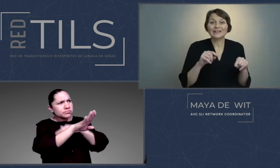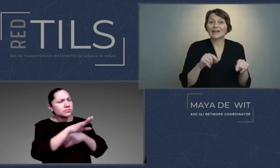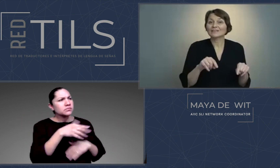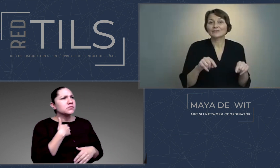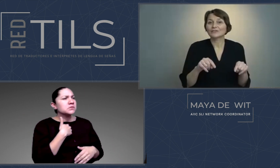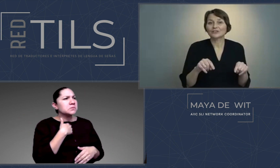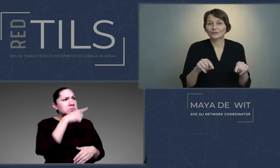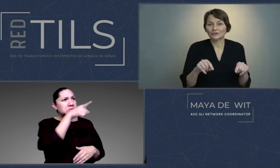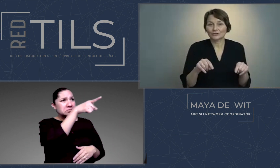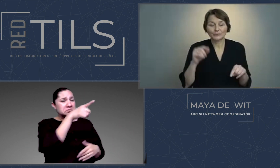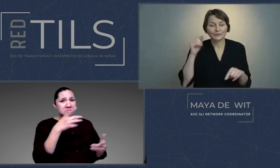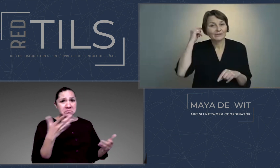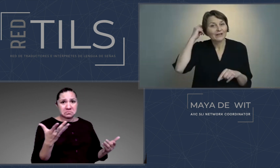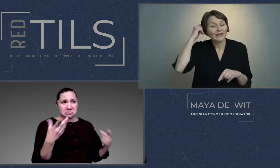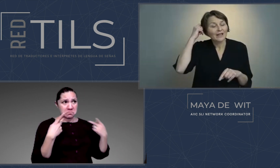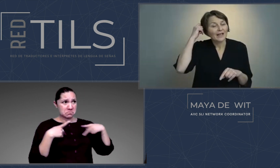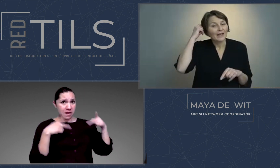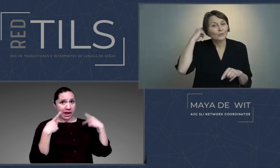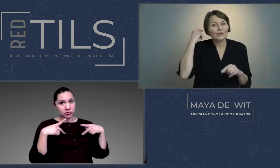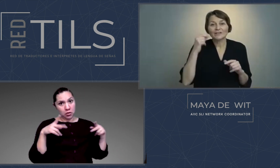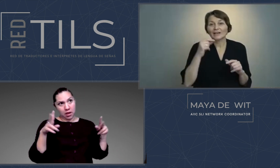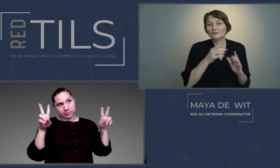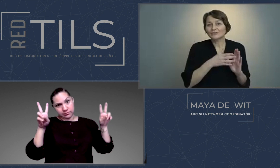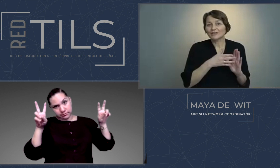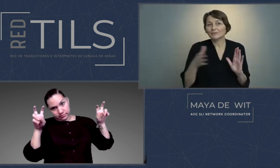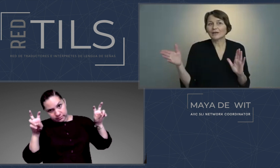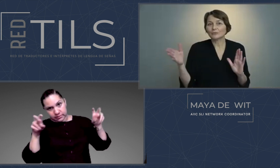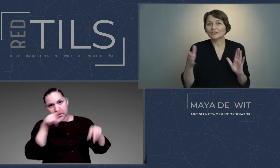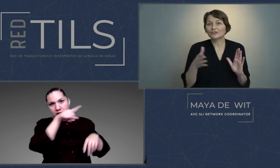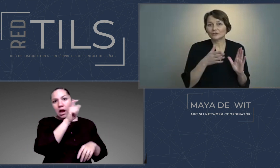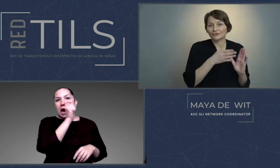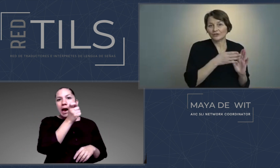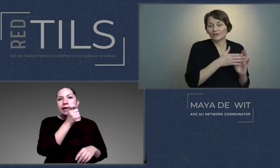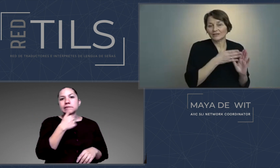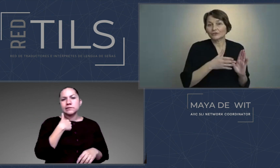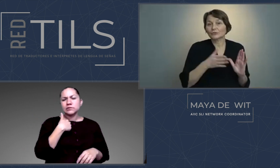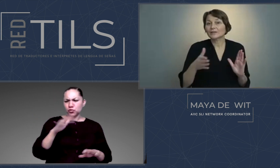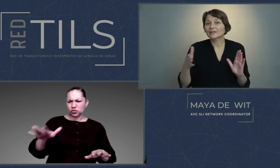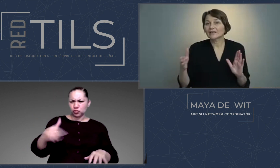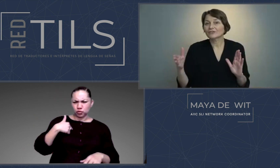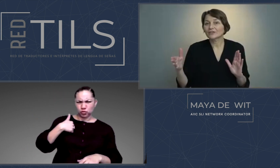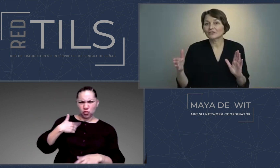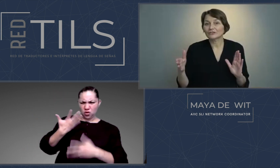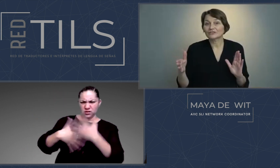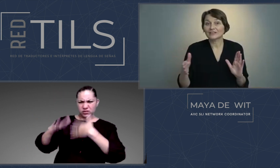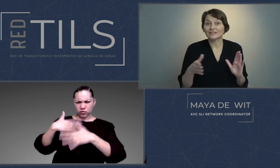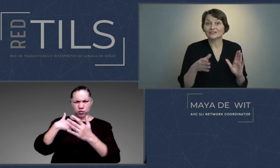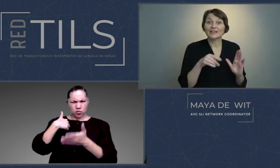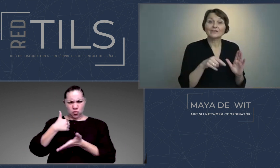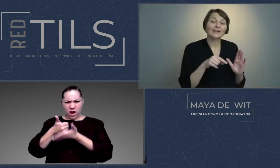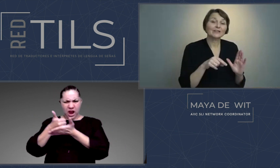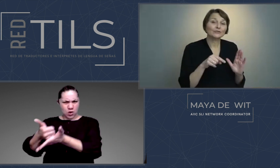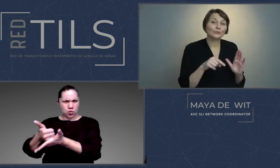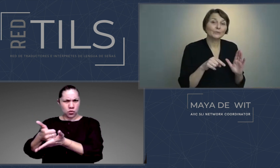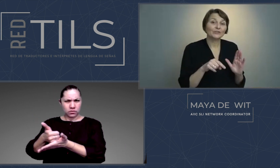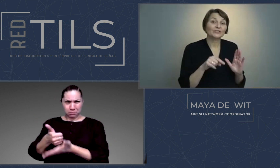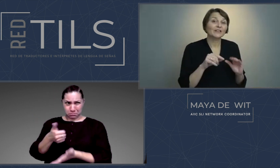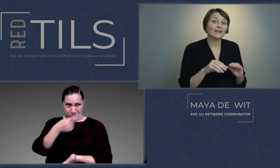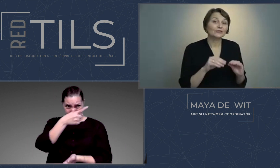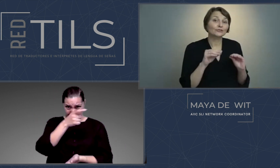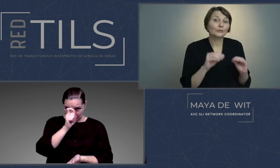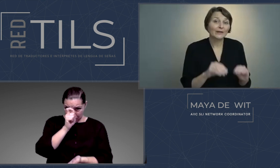le ayuda, entre comillas, al niño sordo, eso no es un intérprete oficial. Y lo que yo he estado viendo